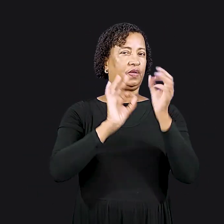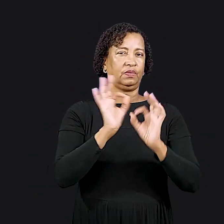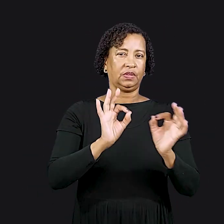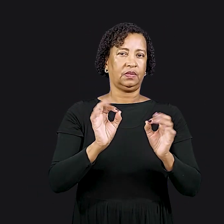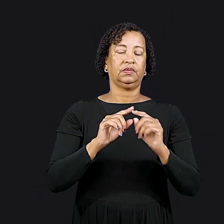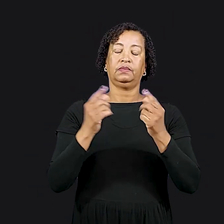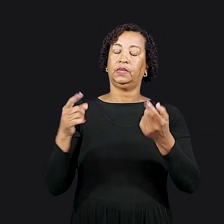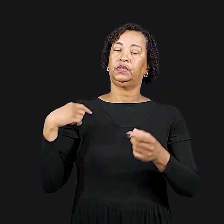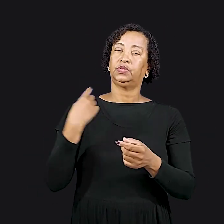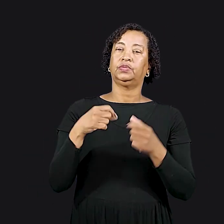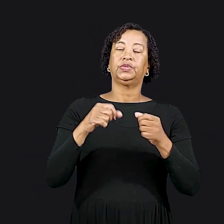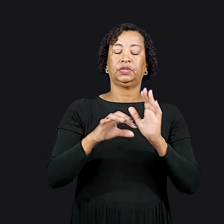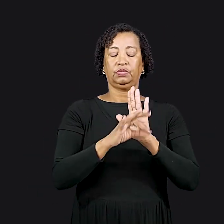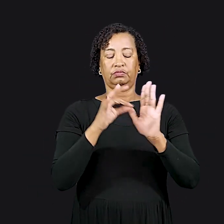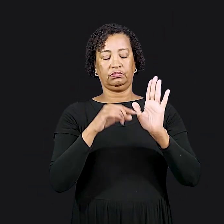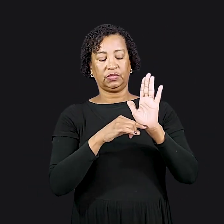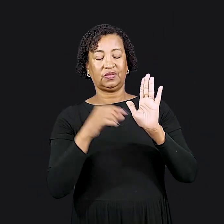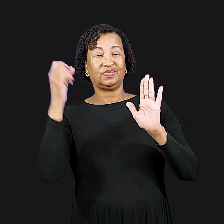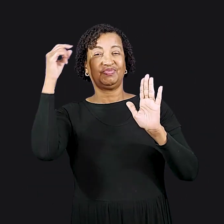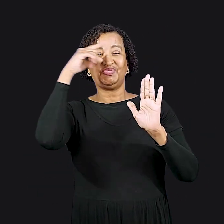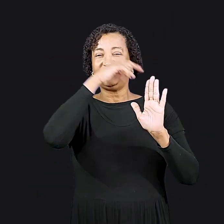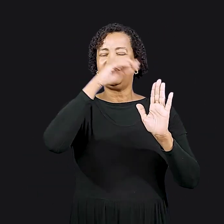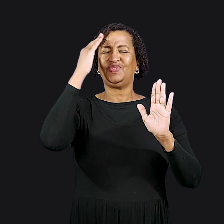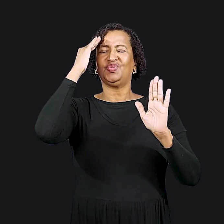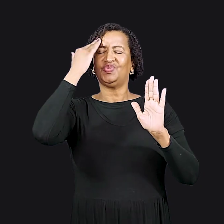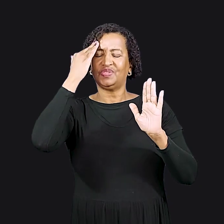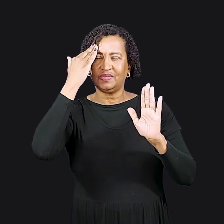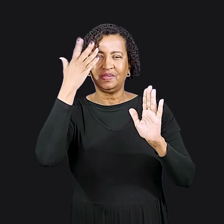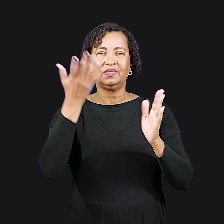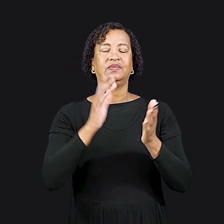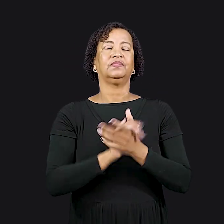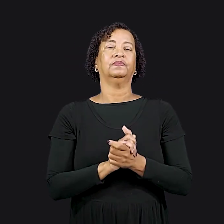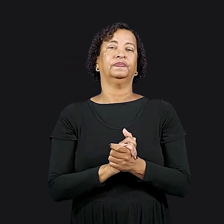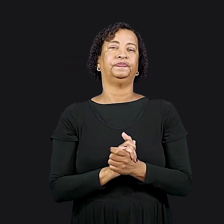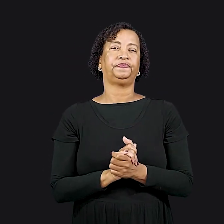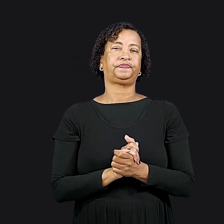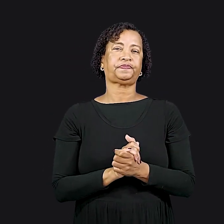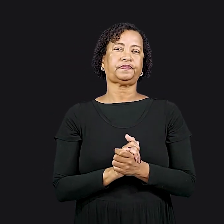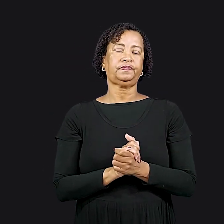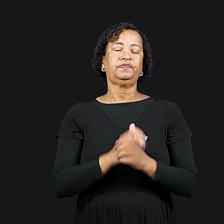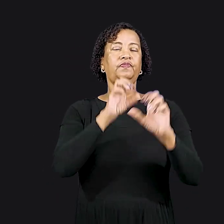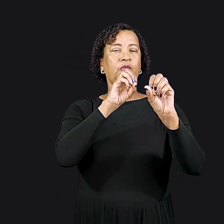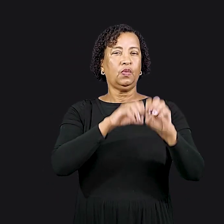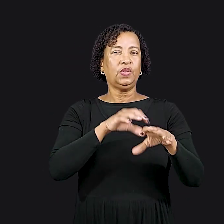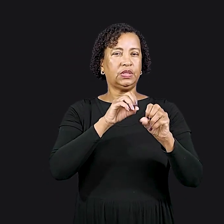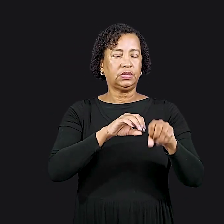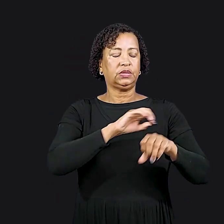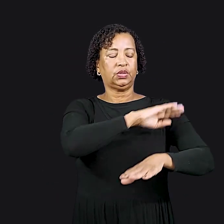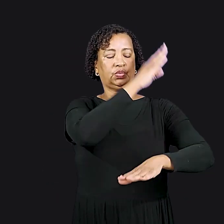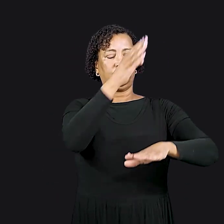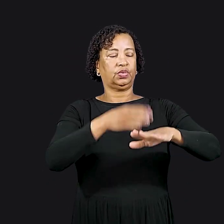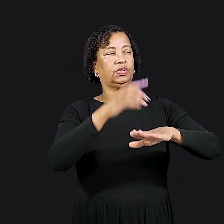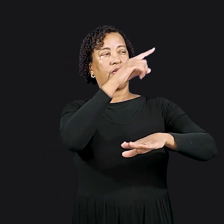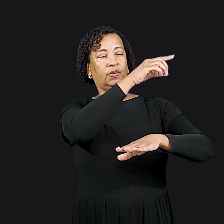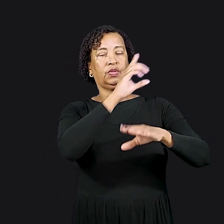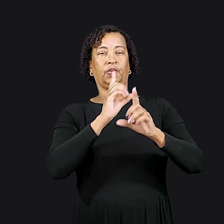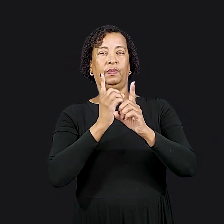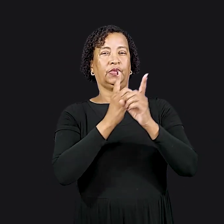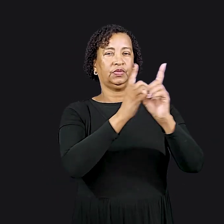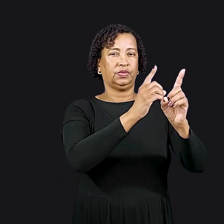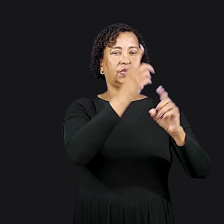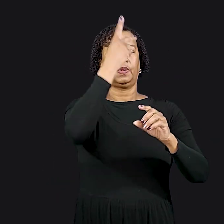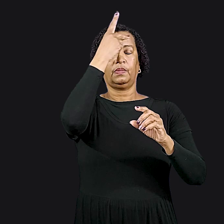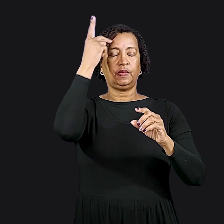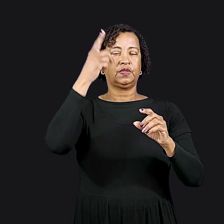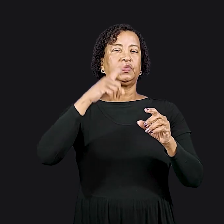devemos atentar nesses 2 parágrafos muito difíceis do Sermão da Montanha. Esse ensino no topo da montanha para os